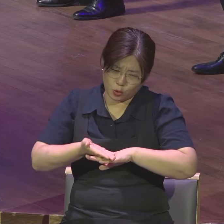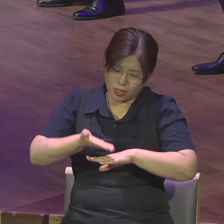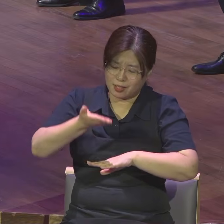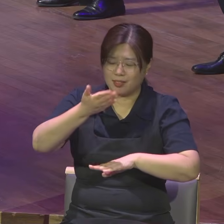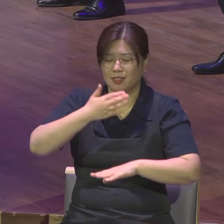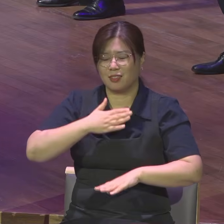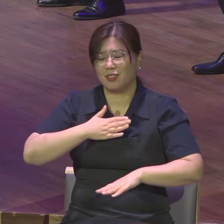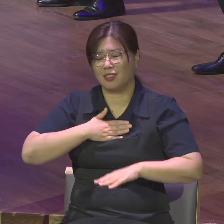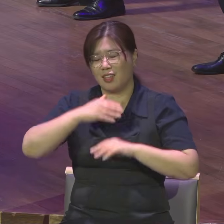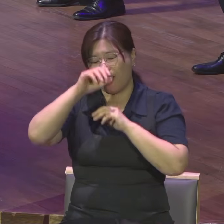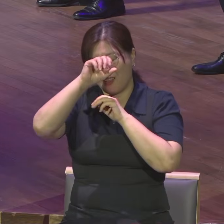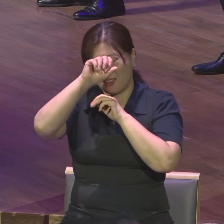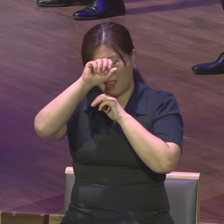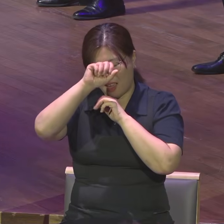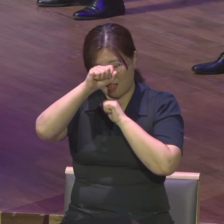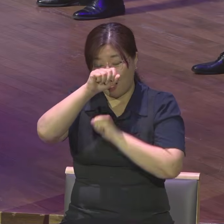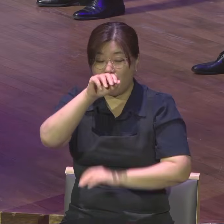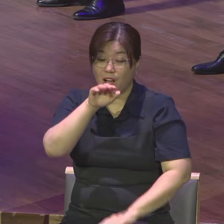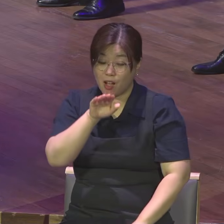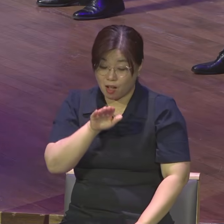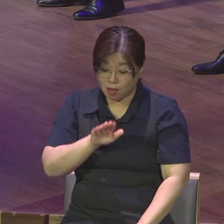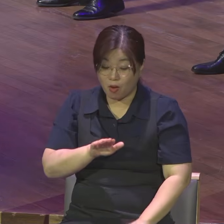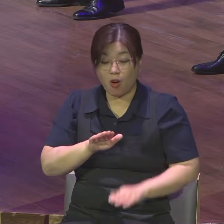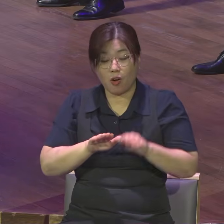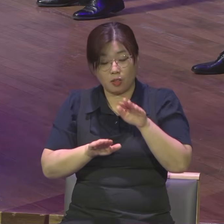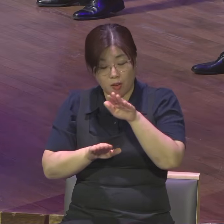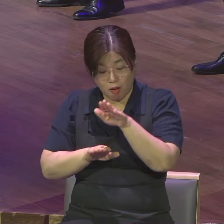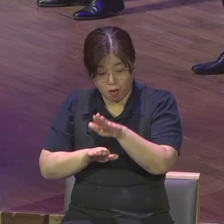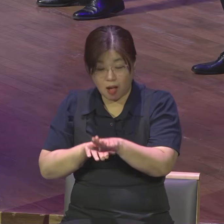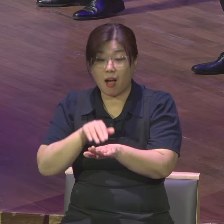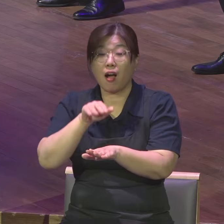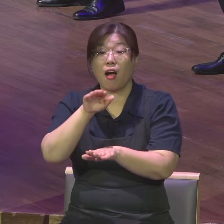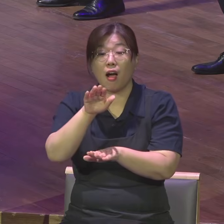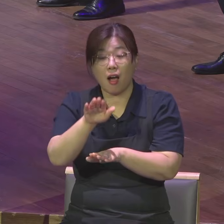반석 위 내가